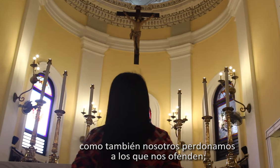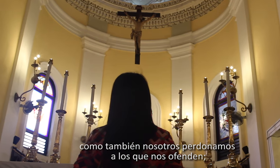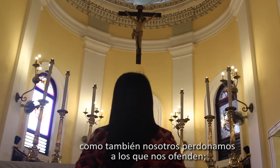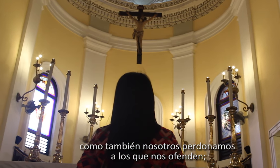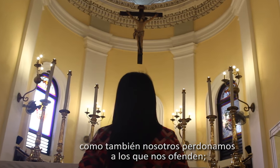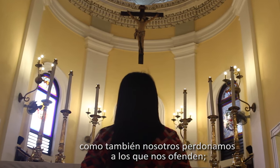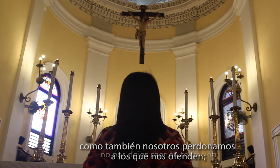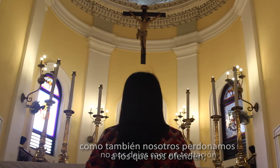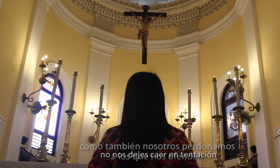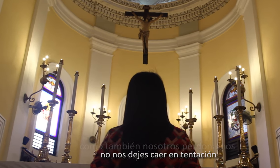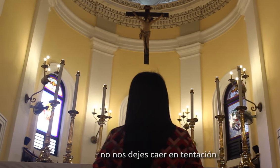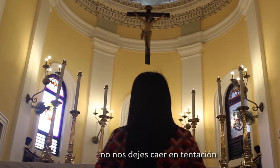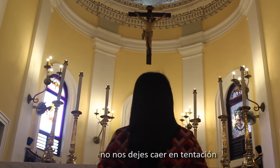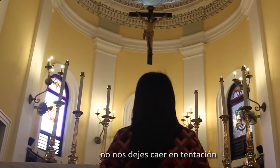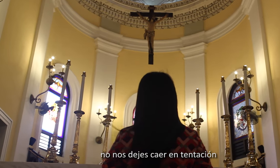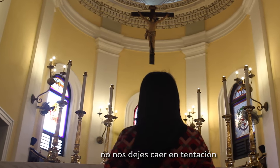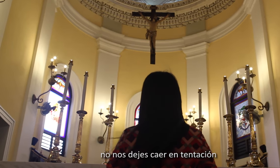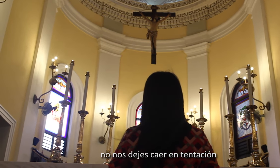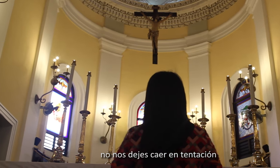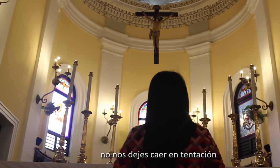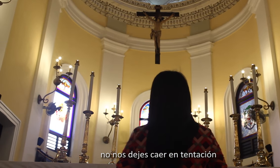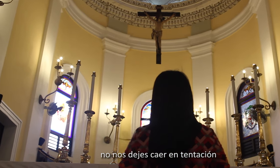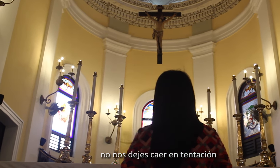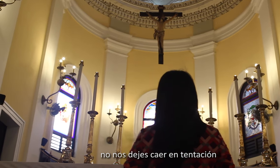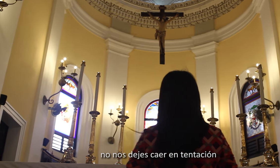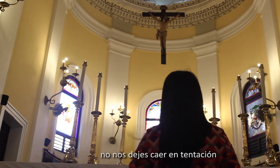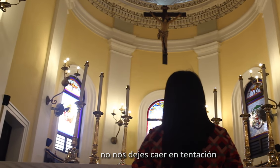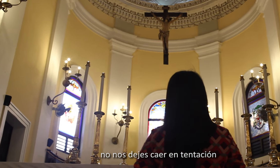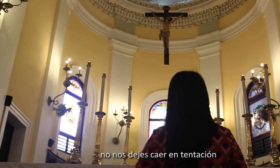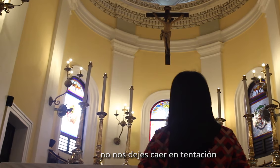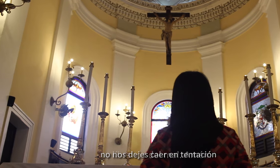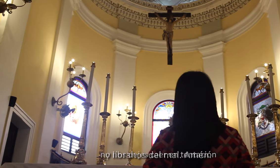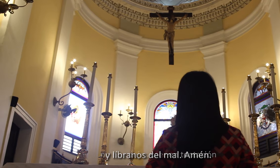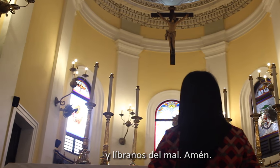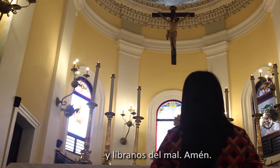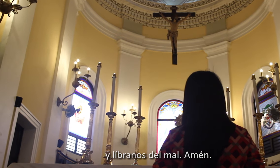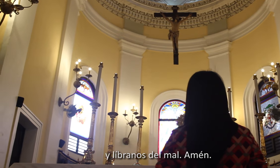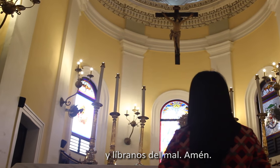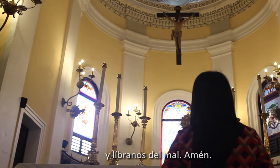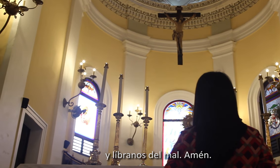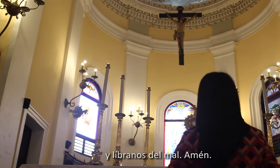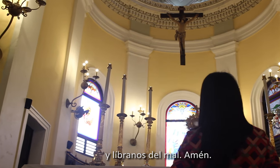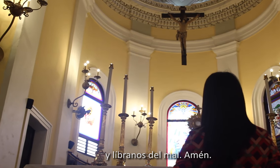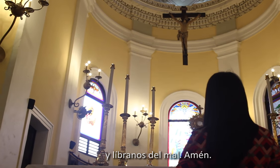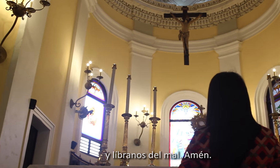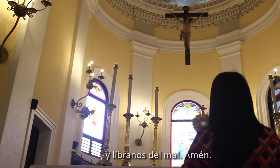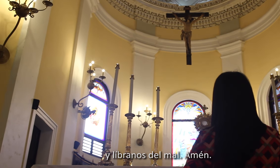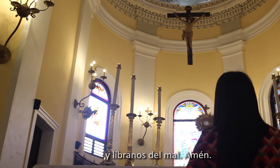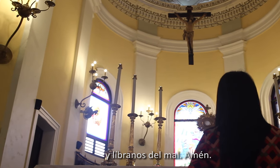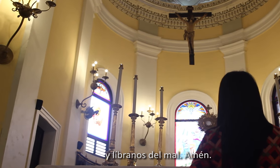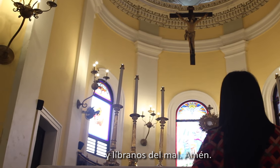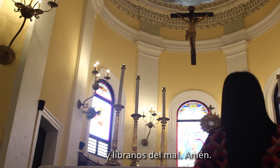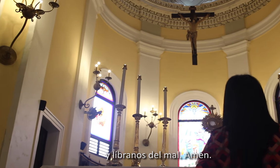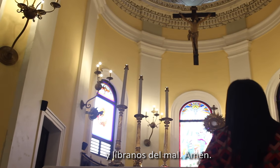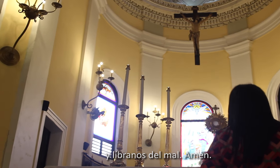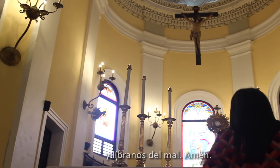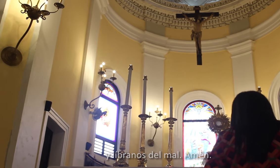los que nos ofenden. No nos dejes caer en tentación, y líbranos del mal.